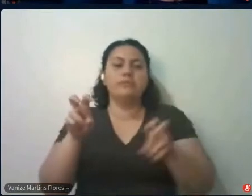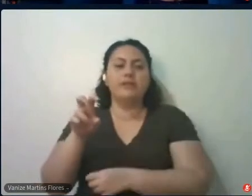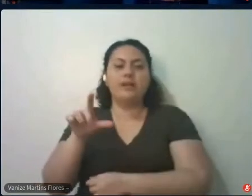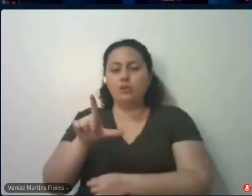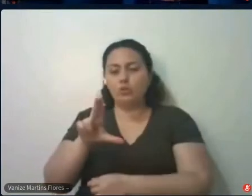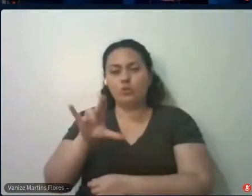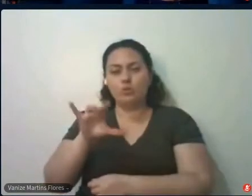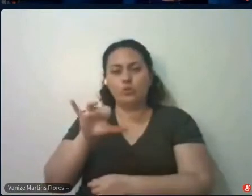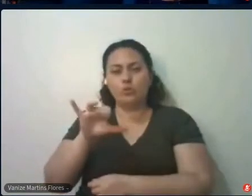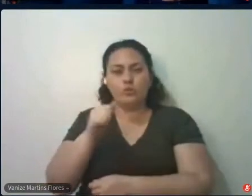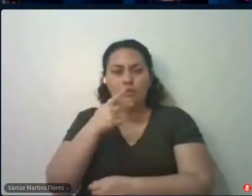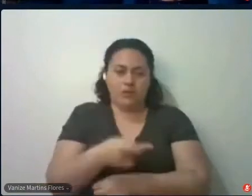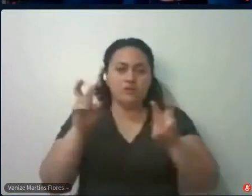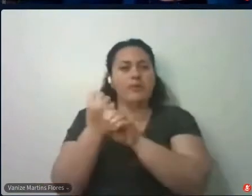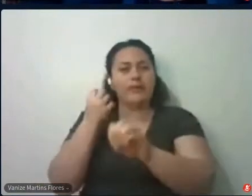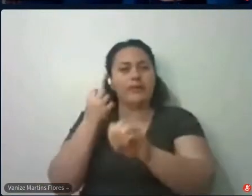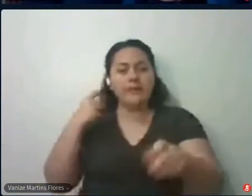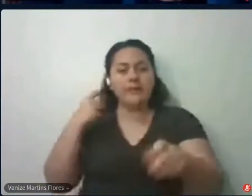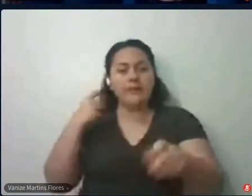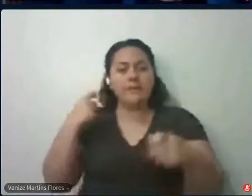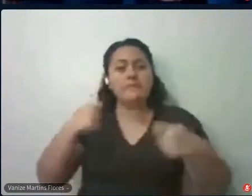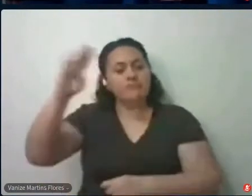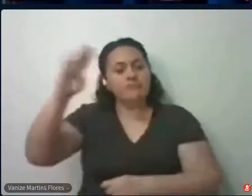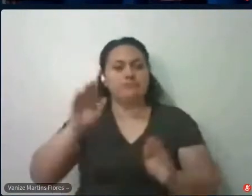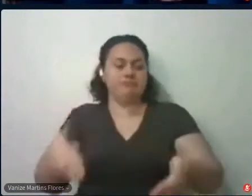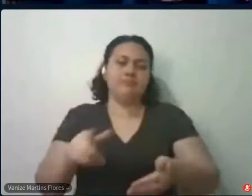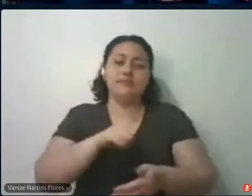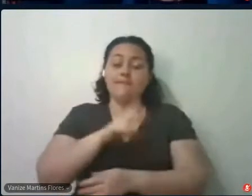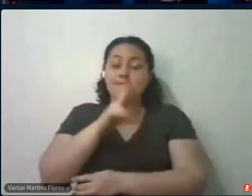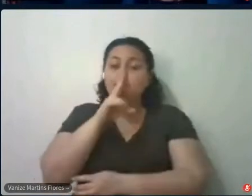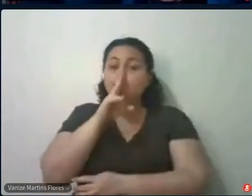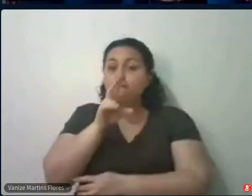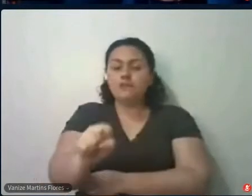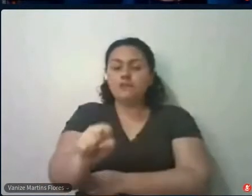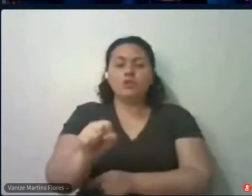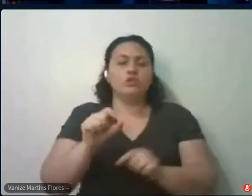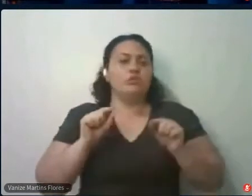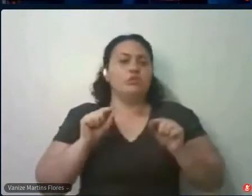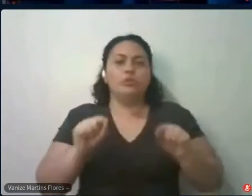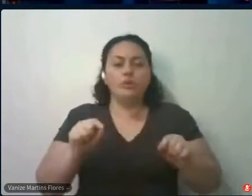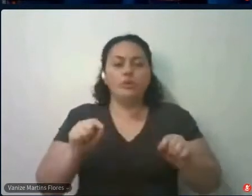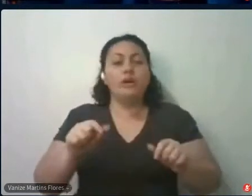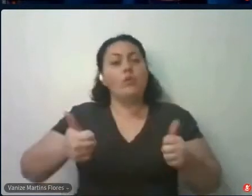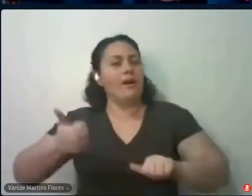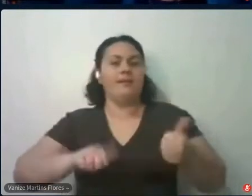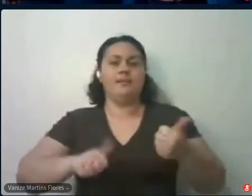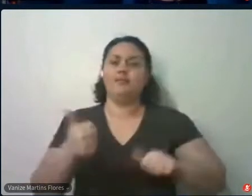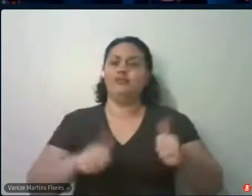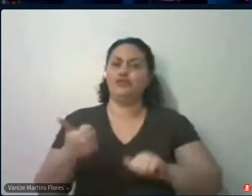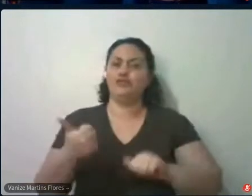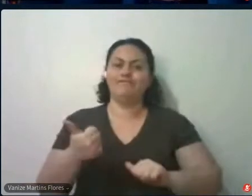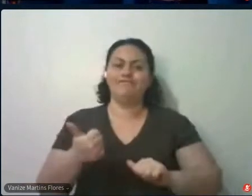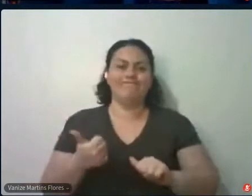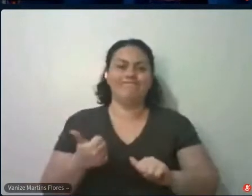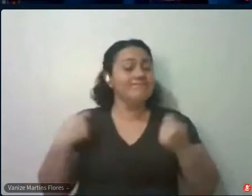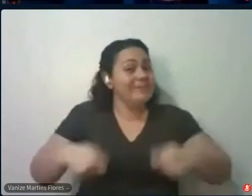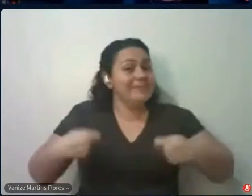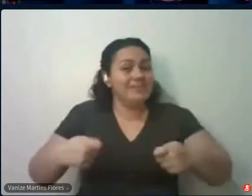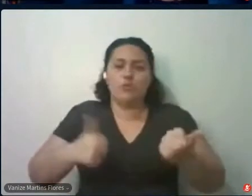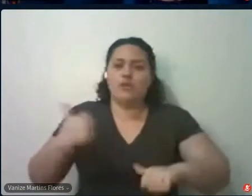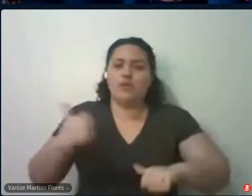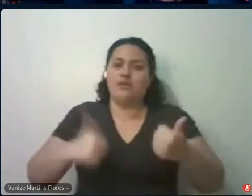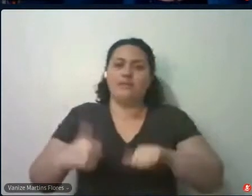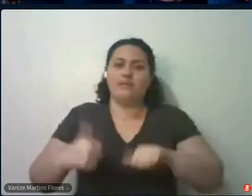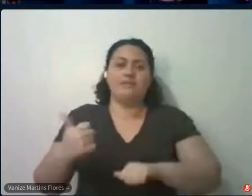para priorizar muito fortemente a questão da qualidade, né, da gente ter, então, atividades